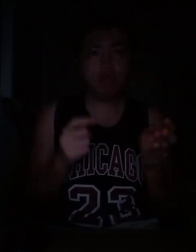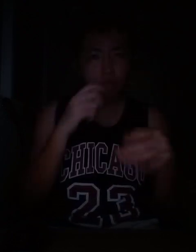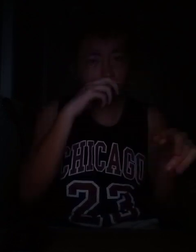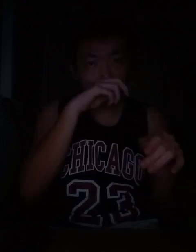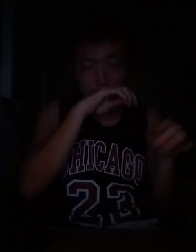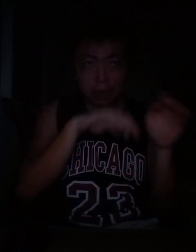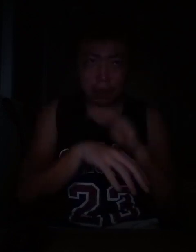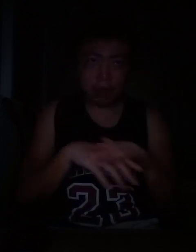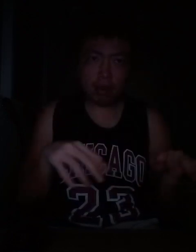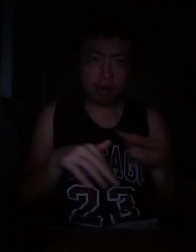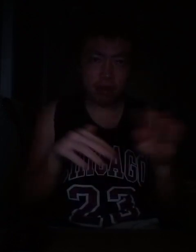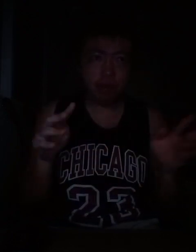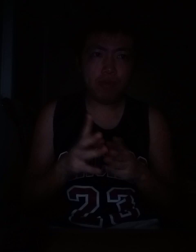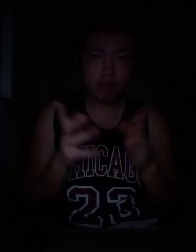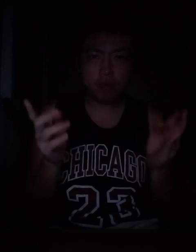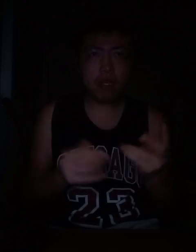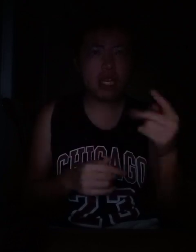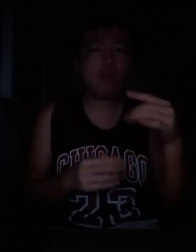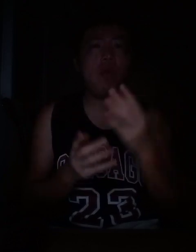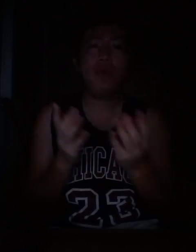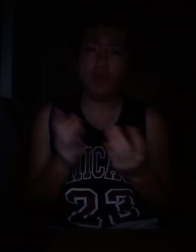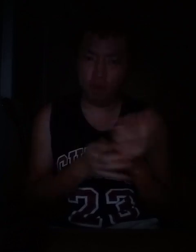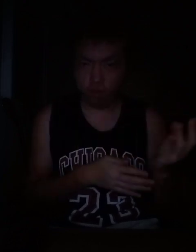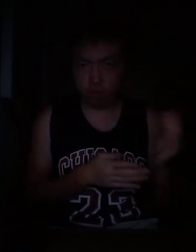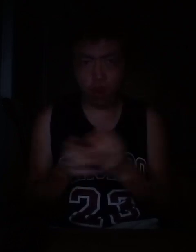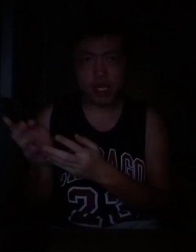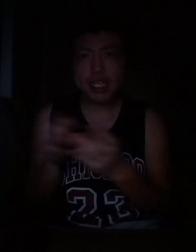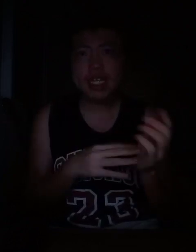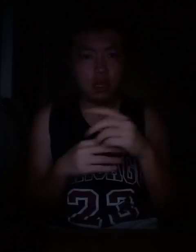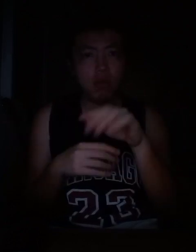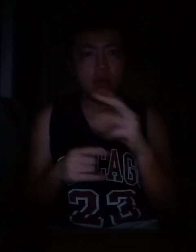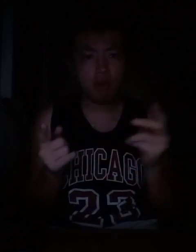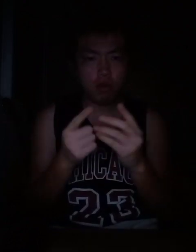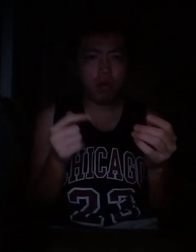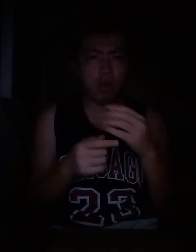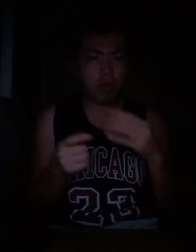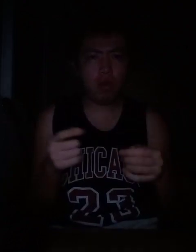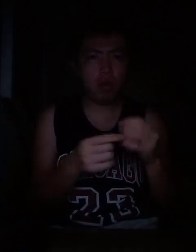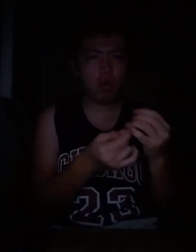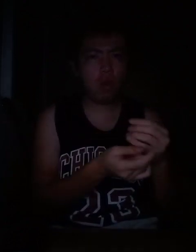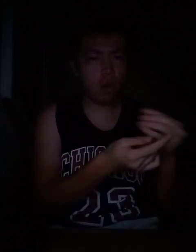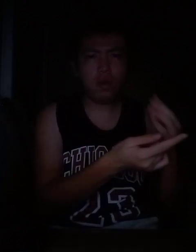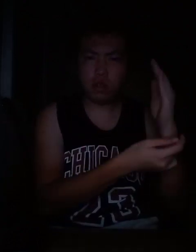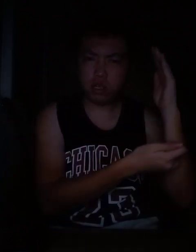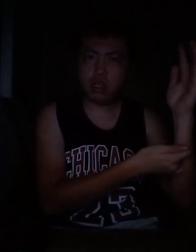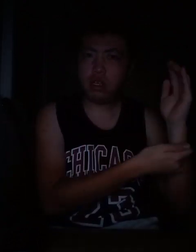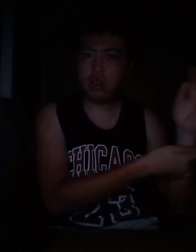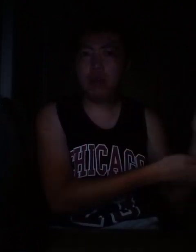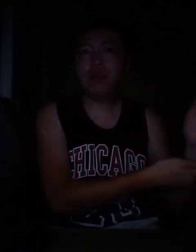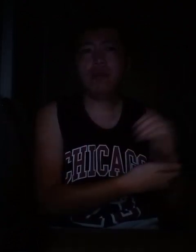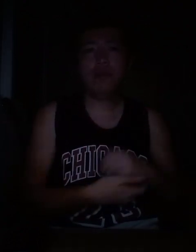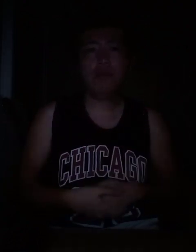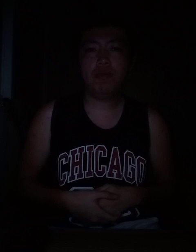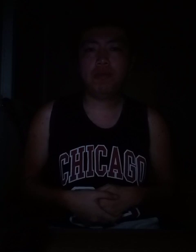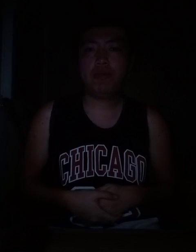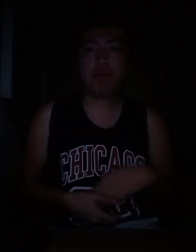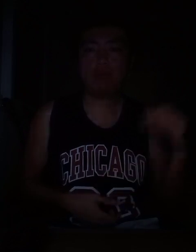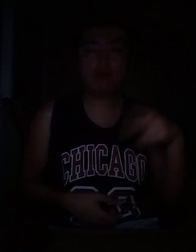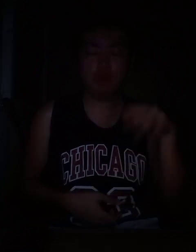제공한 혐의로 현직인 김모 조합장과 측근 10여 명을 검찰에 송치했습니다. 김 조합장은 5년